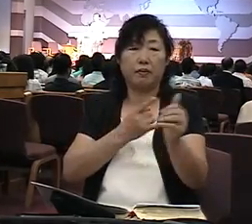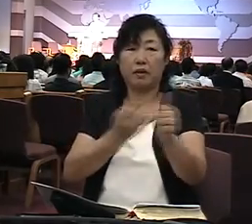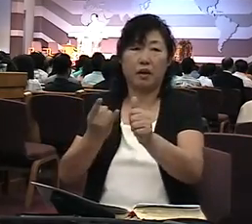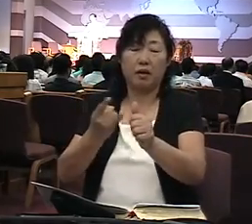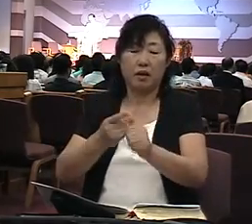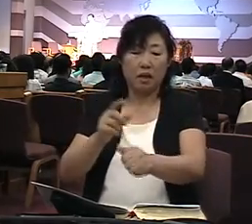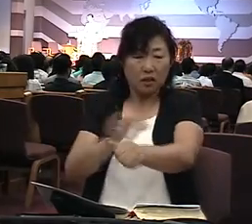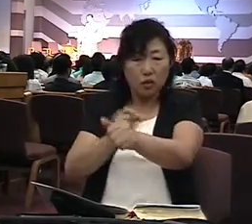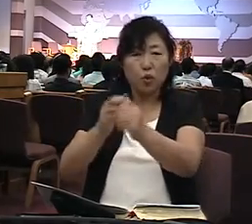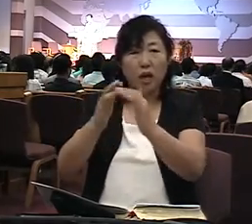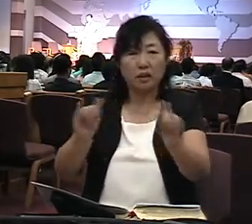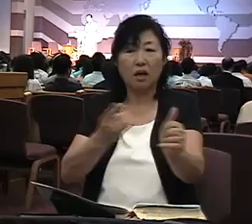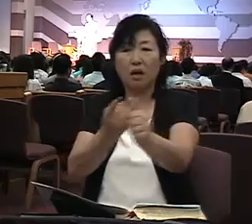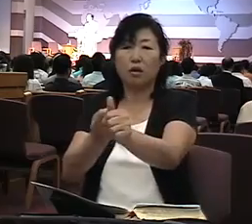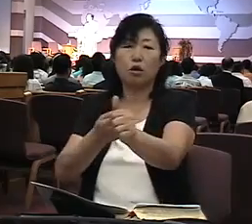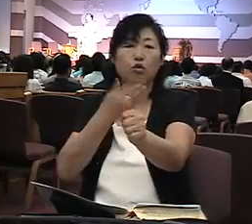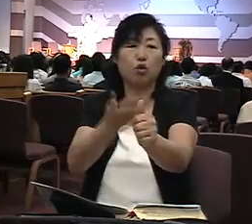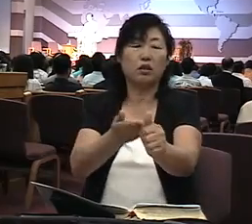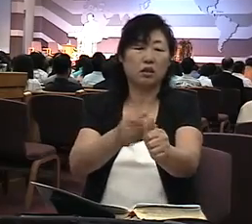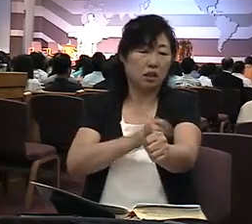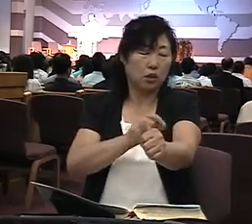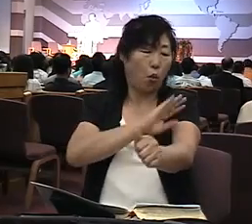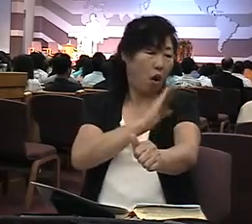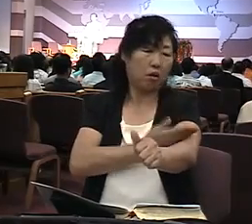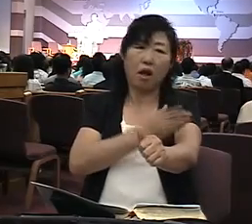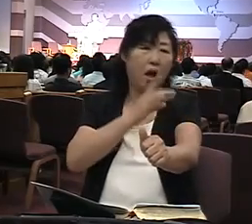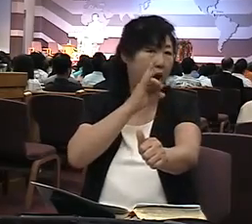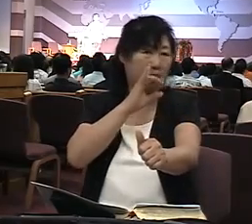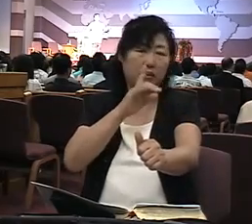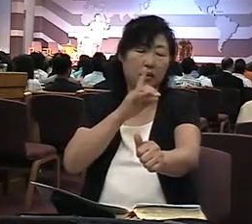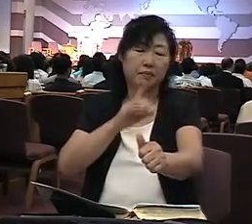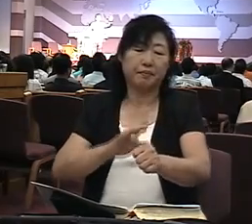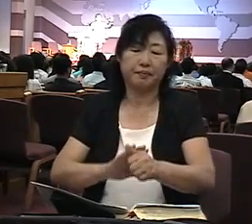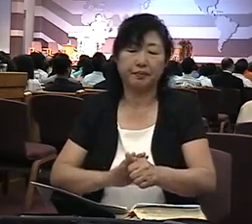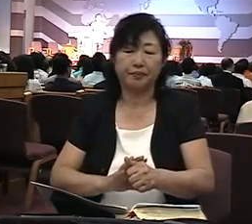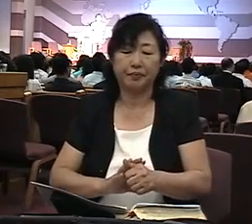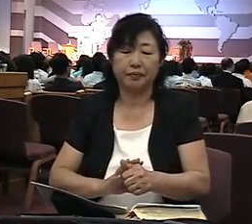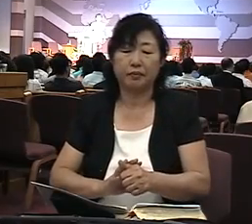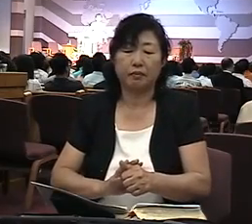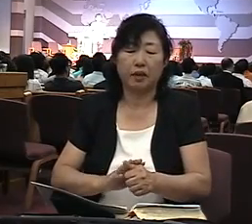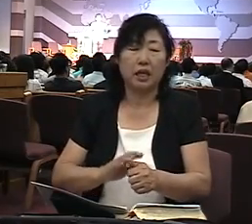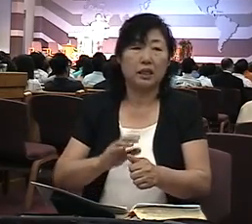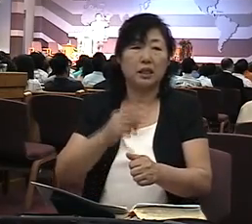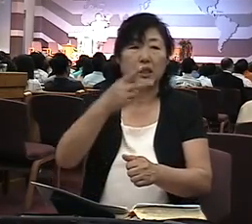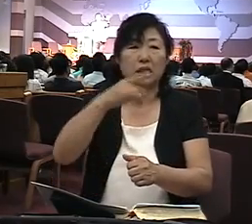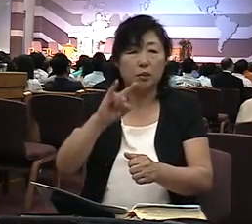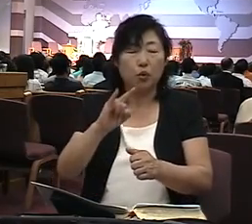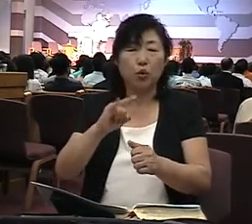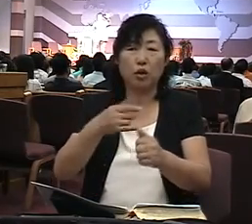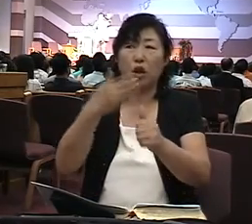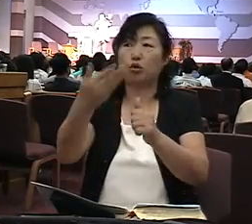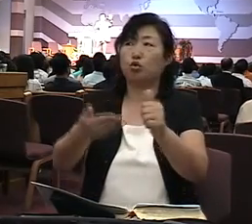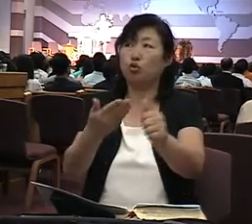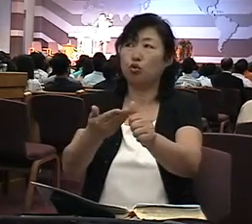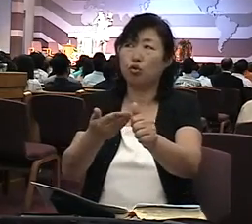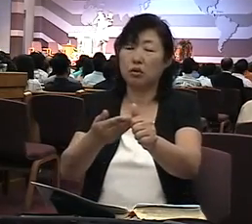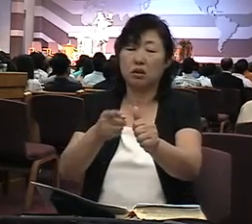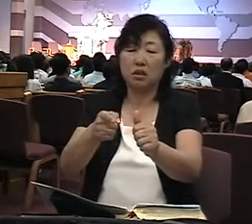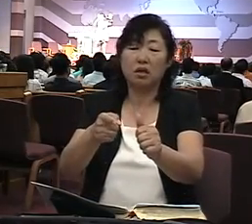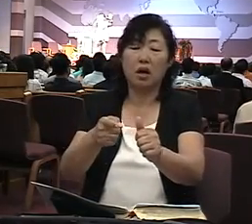특수한 자들에게만 주어진 특권이 아닙니다. 그래서 디모데에게 주신 말씀도 너가 이 믿음을